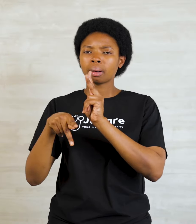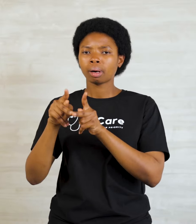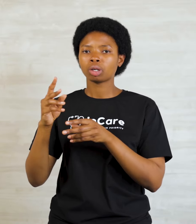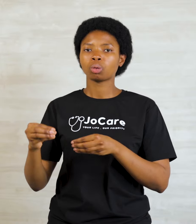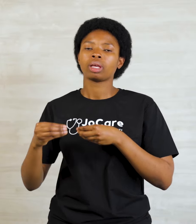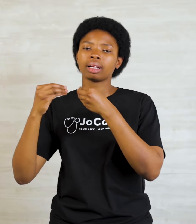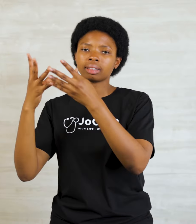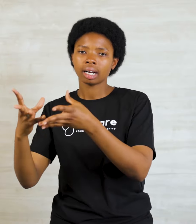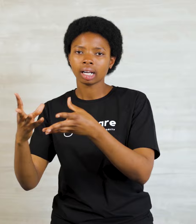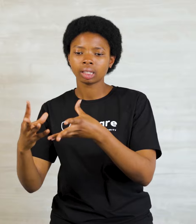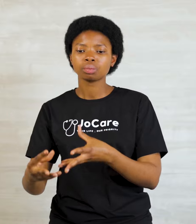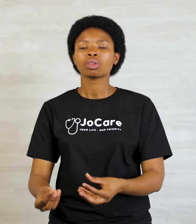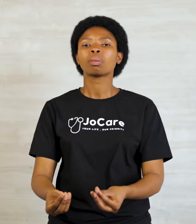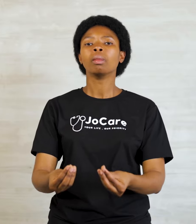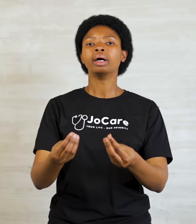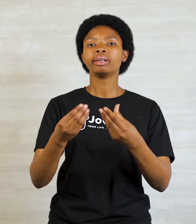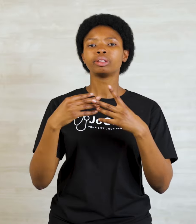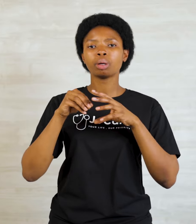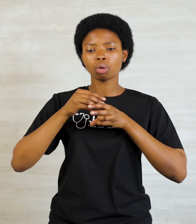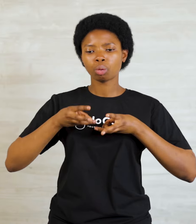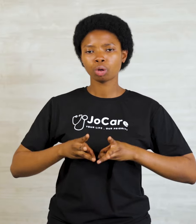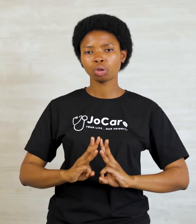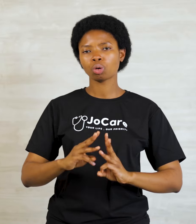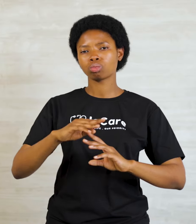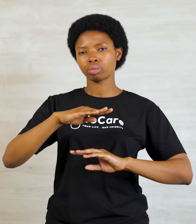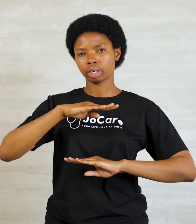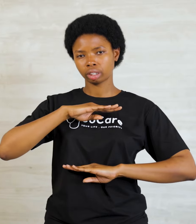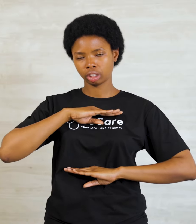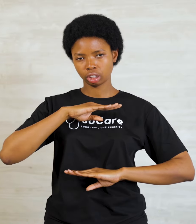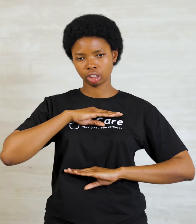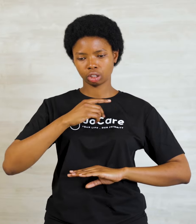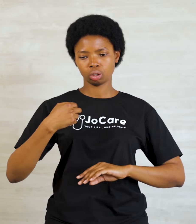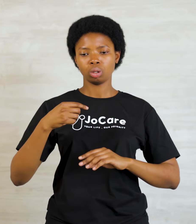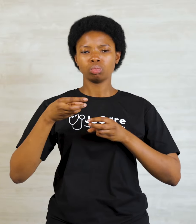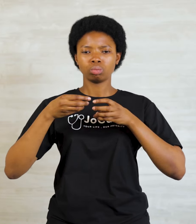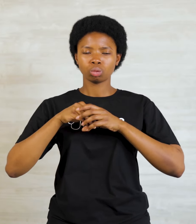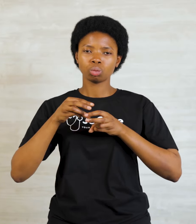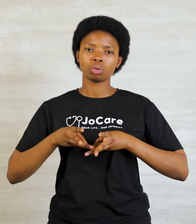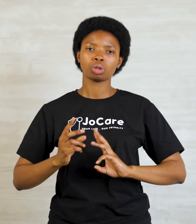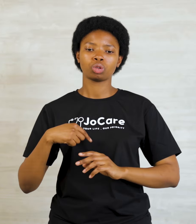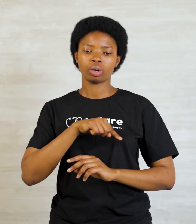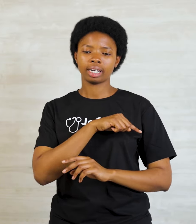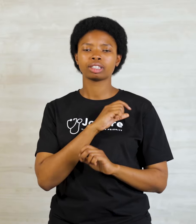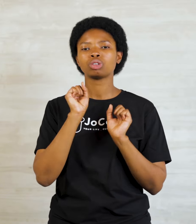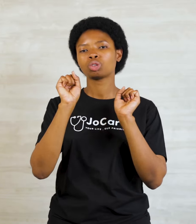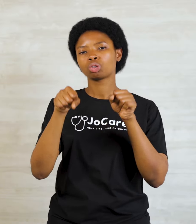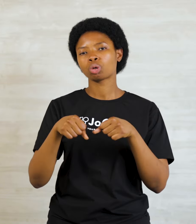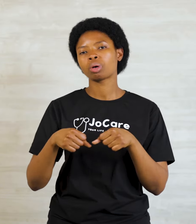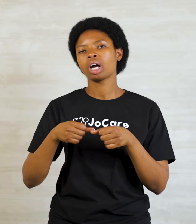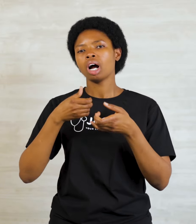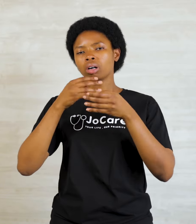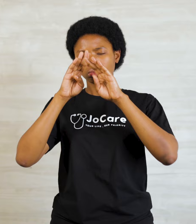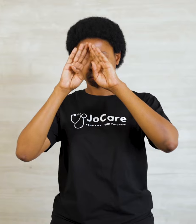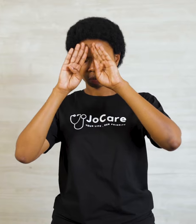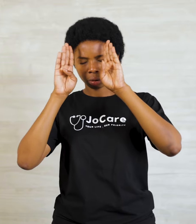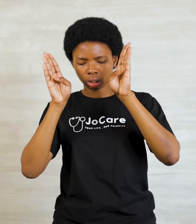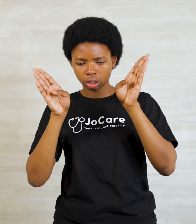n'abayatanga bayatugezeho mu buryo bukwiriye ku buryo twese tubasha kugira iki kuyumva tugasobanukirwa yaba ibibi yaba